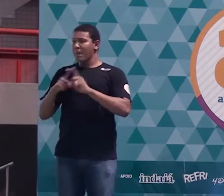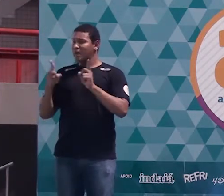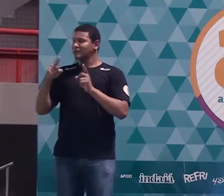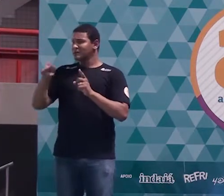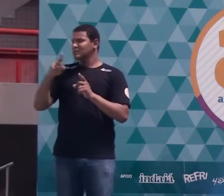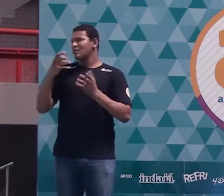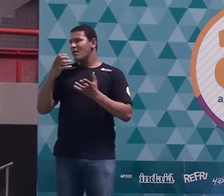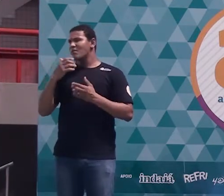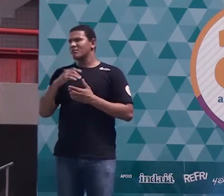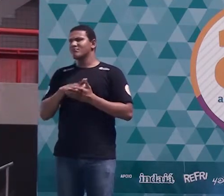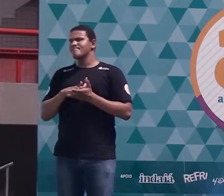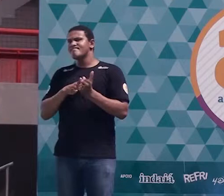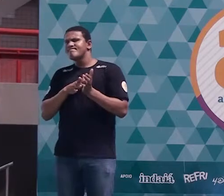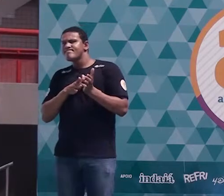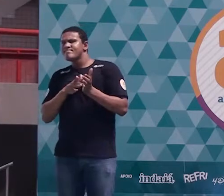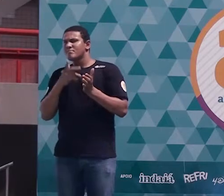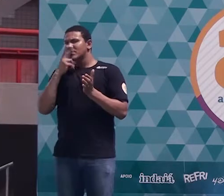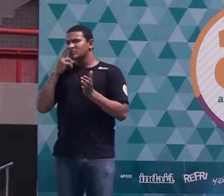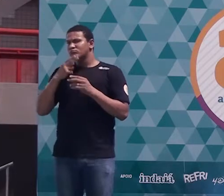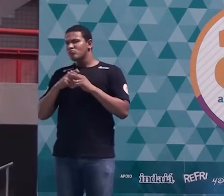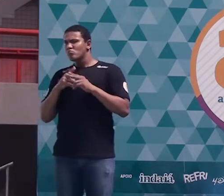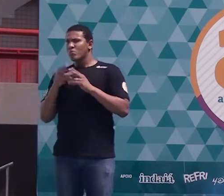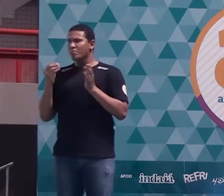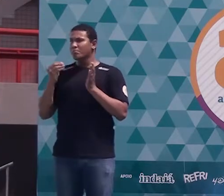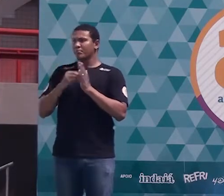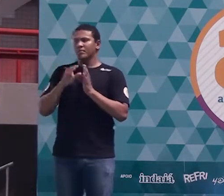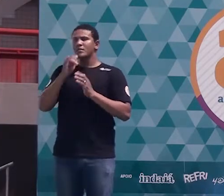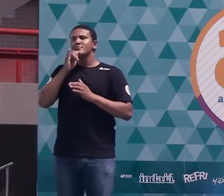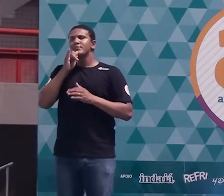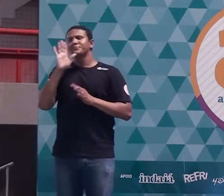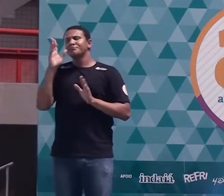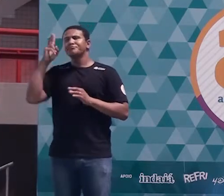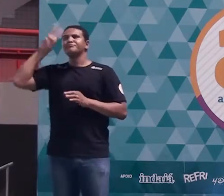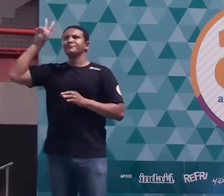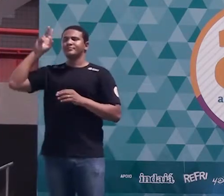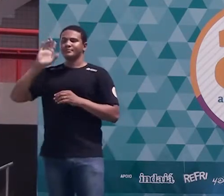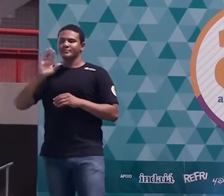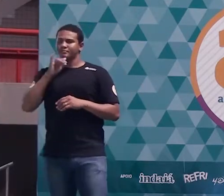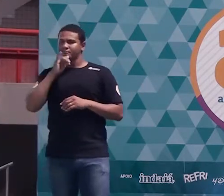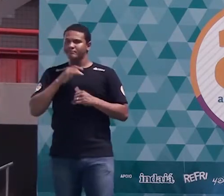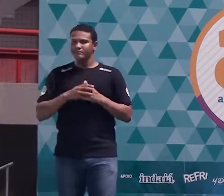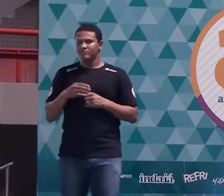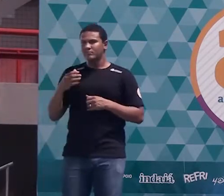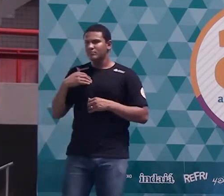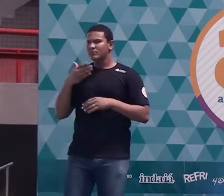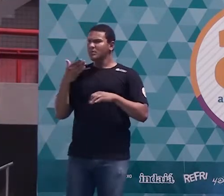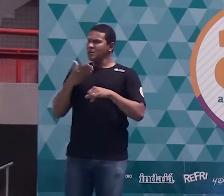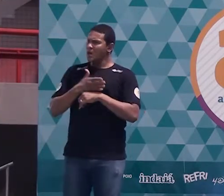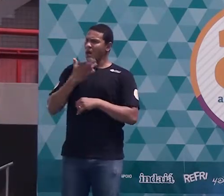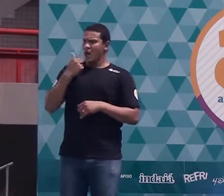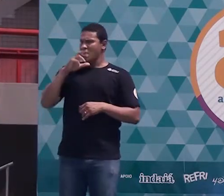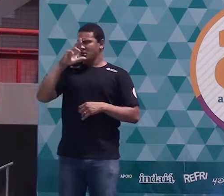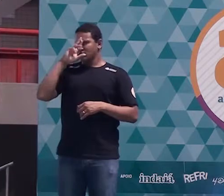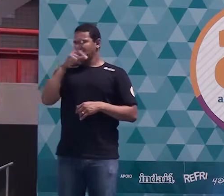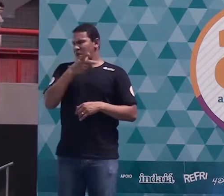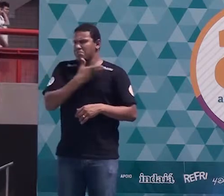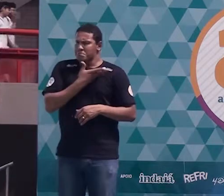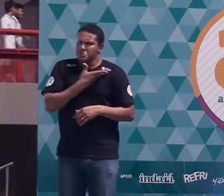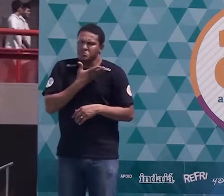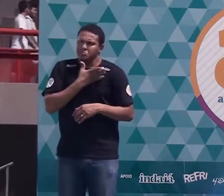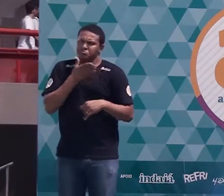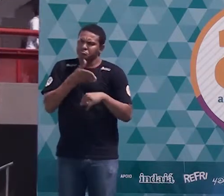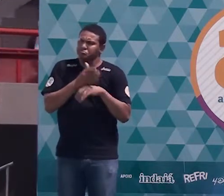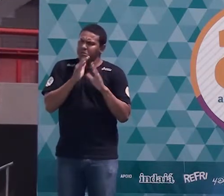sabe o que você não sabe, pronto. Me veio a lembrança aqui um exemplo. Eu fui almoçar na casa de um amigo meu, e outro dia a gente